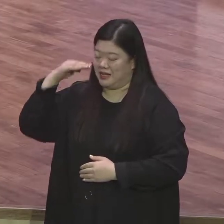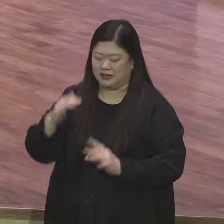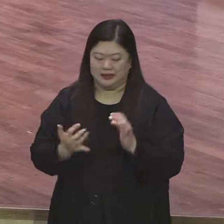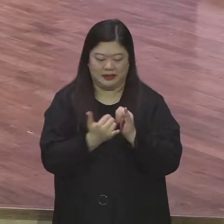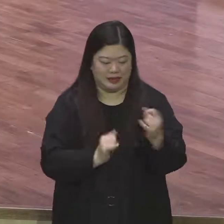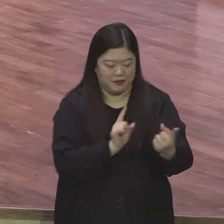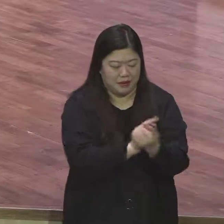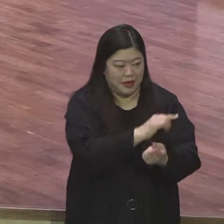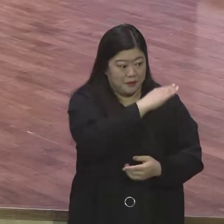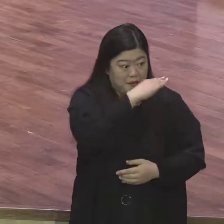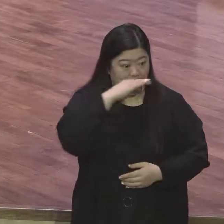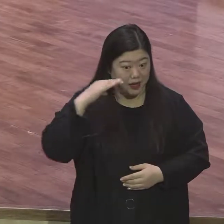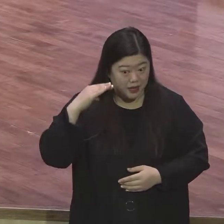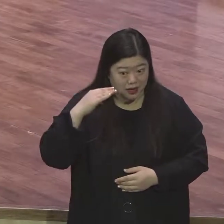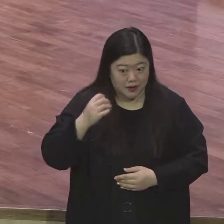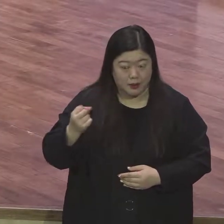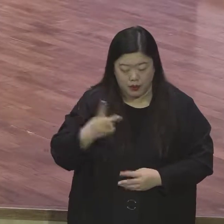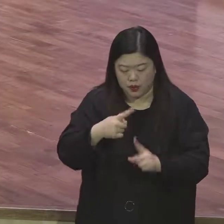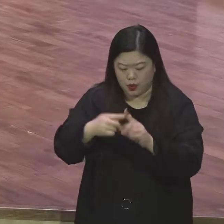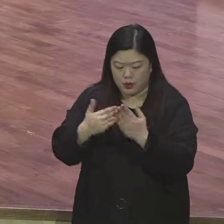복음 위에서 수고한 자,